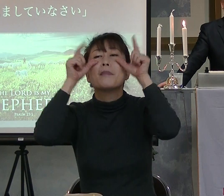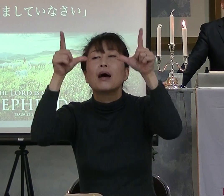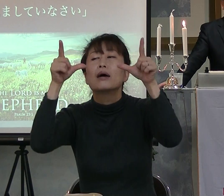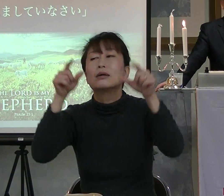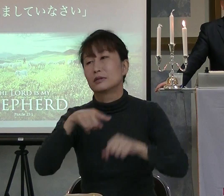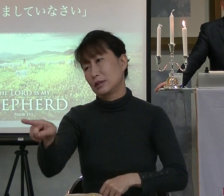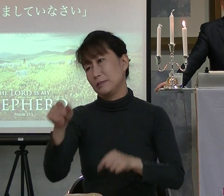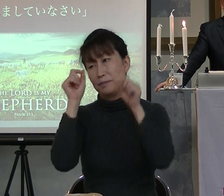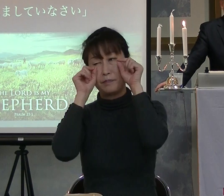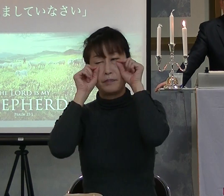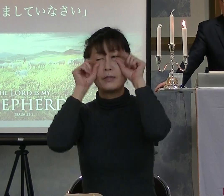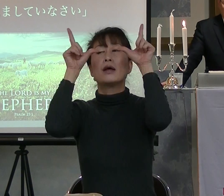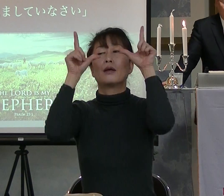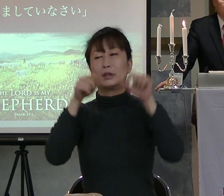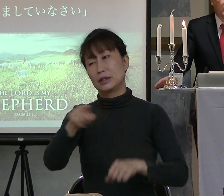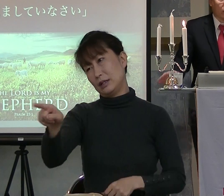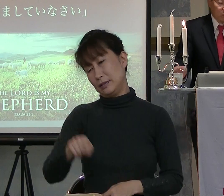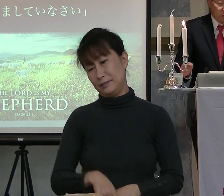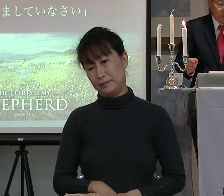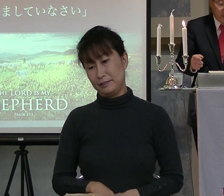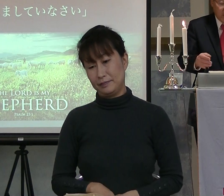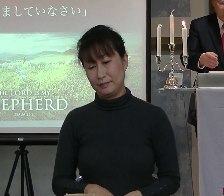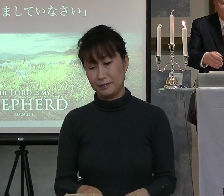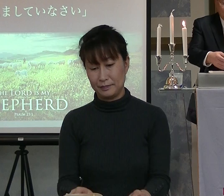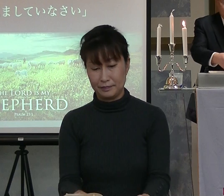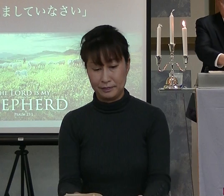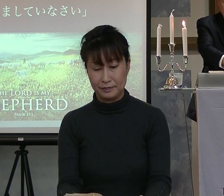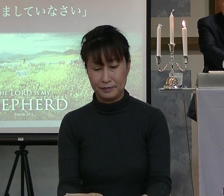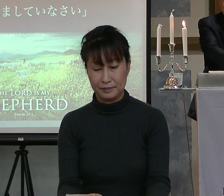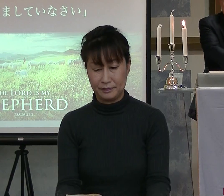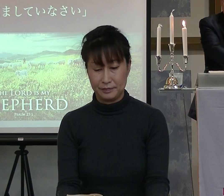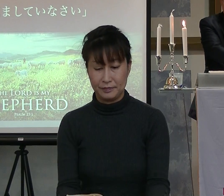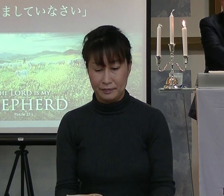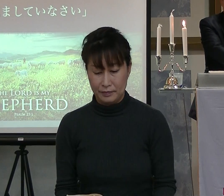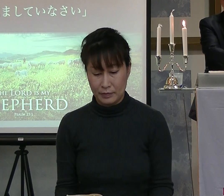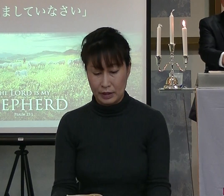から与えた恵みをいただこうとしております。